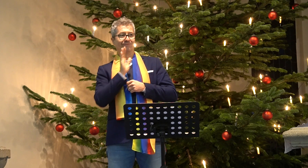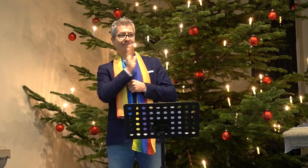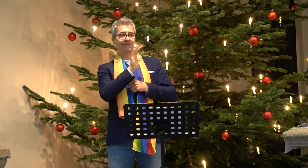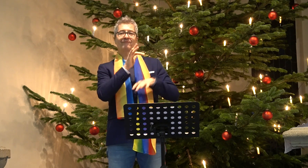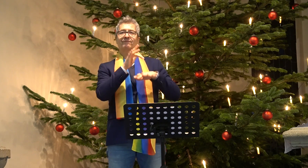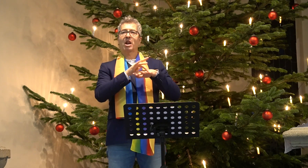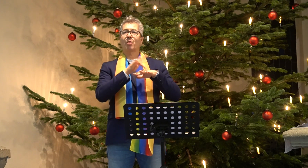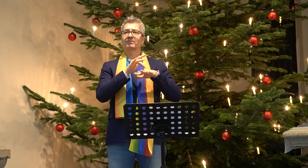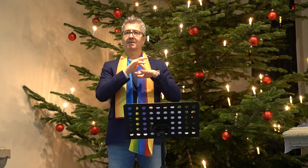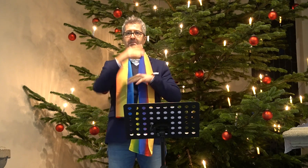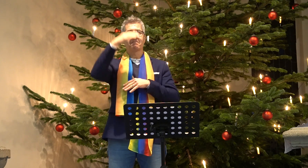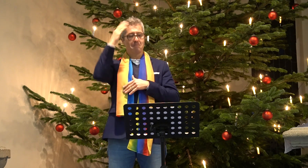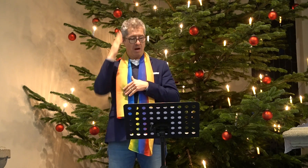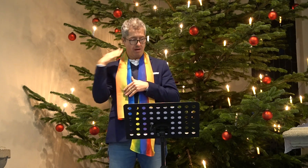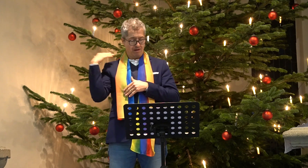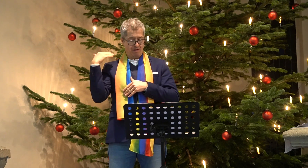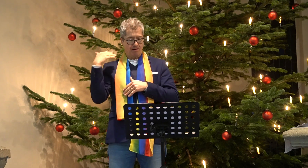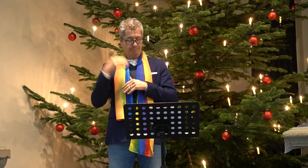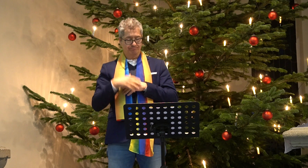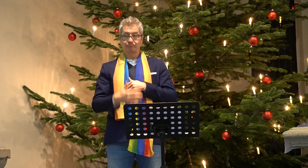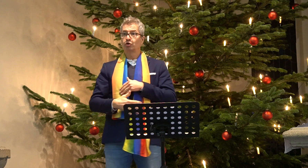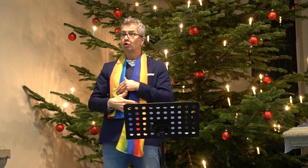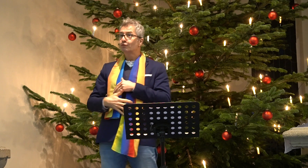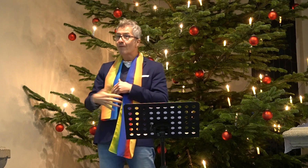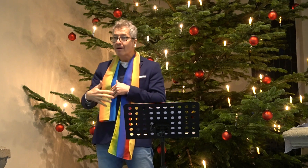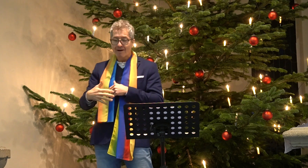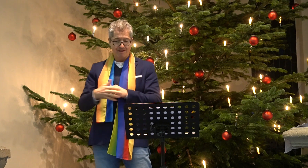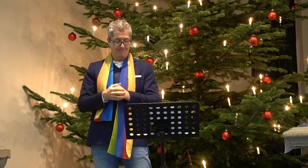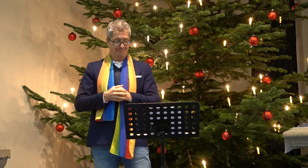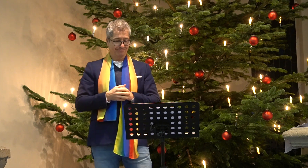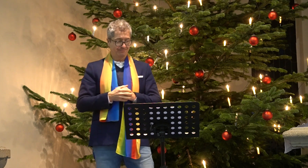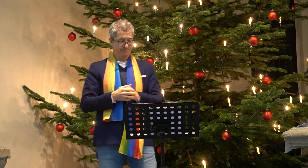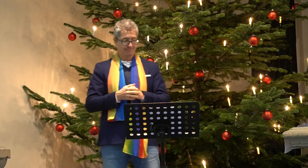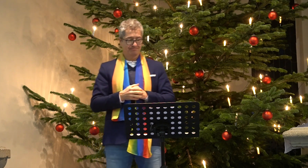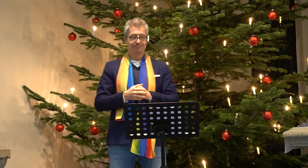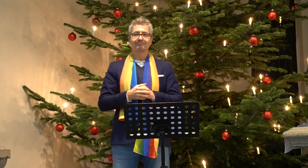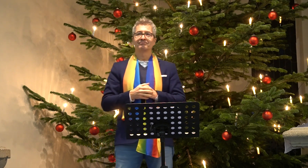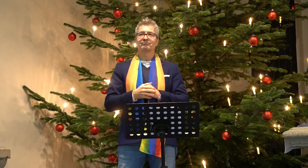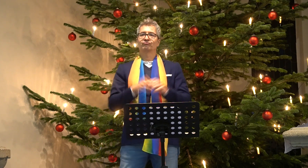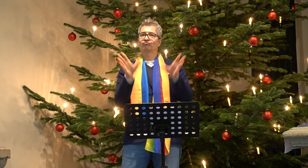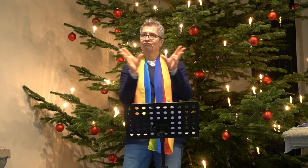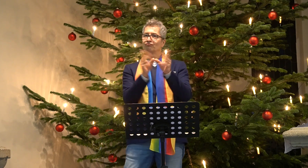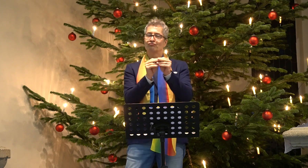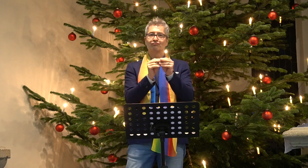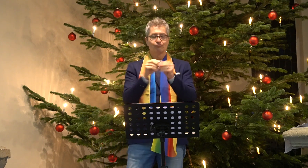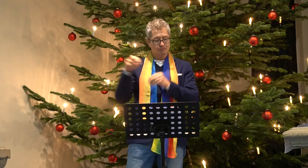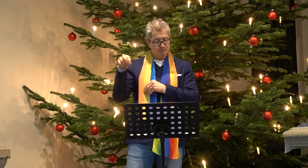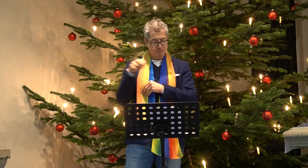Josef ist mit seiner Frau Maria verlobt. Sie ist schwanger.